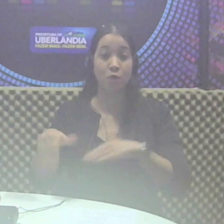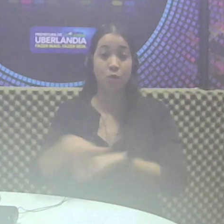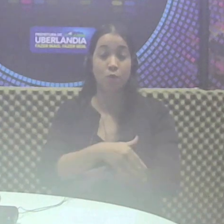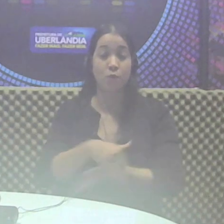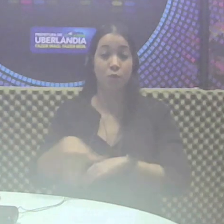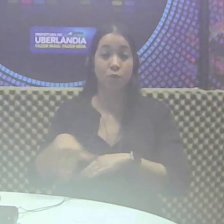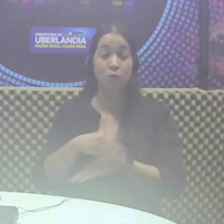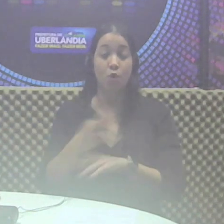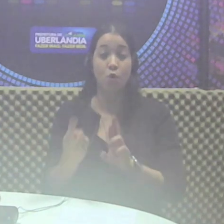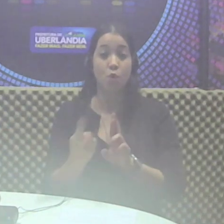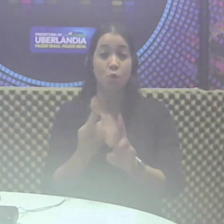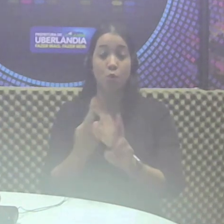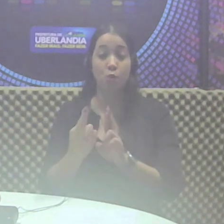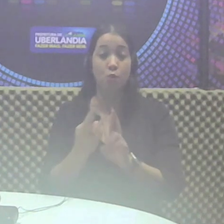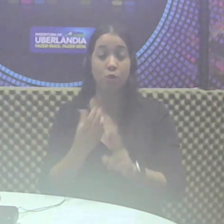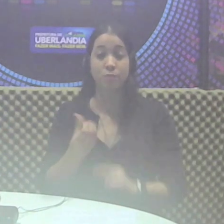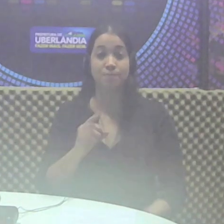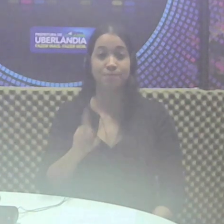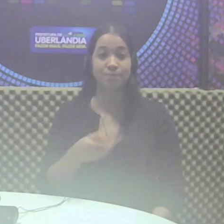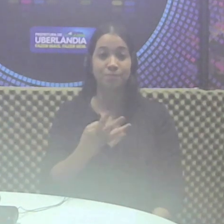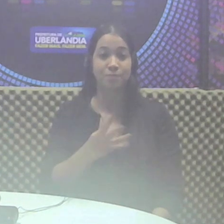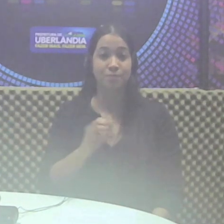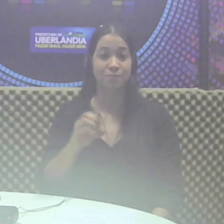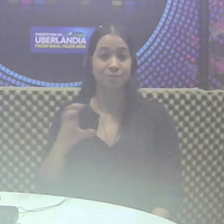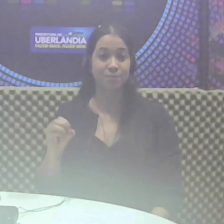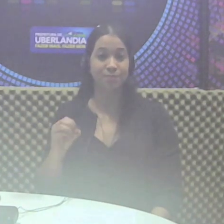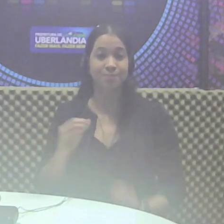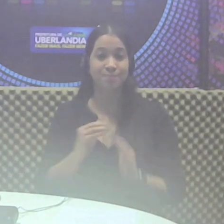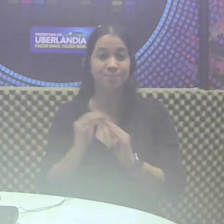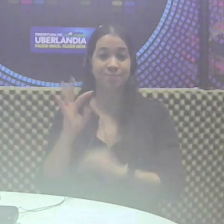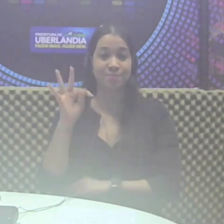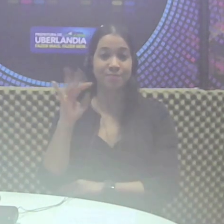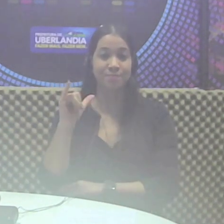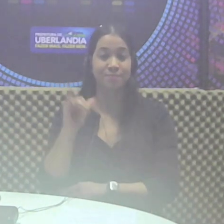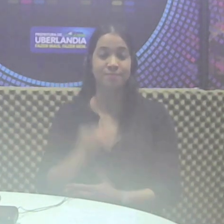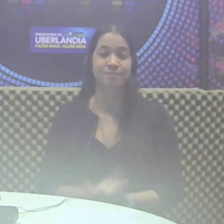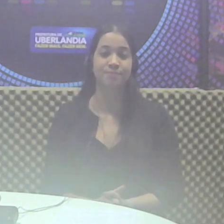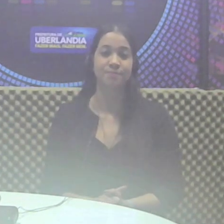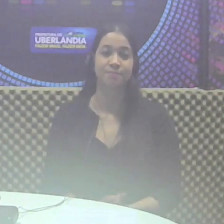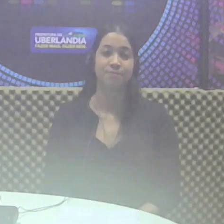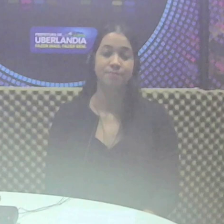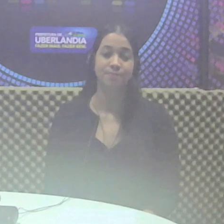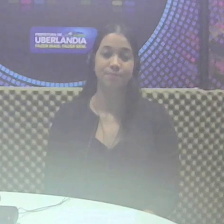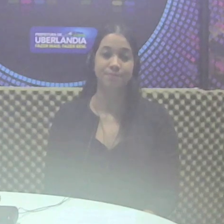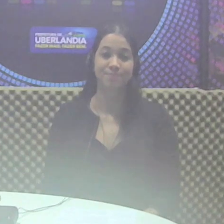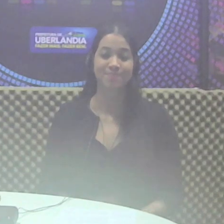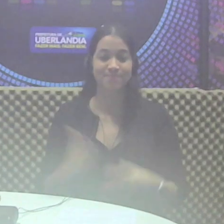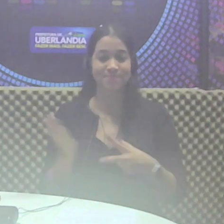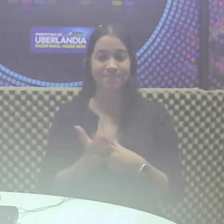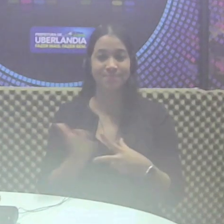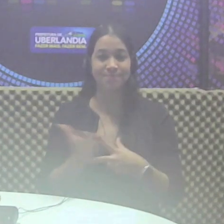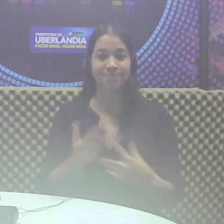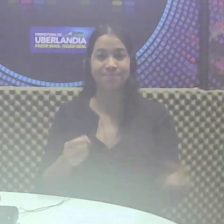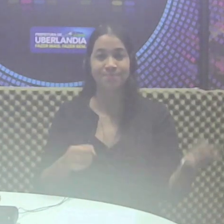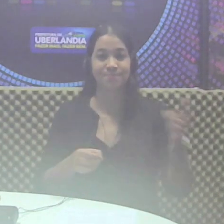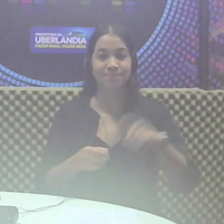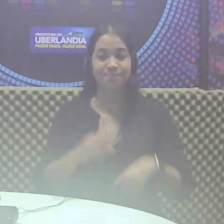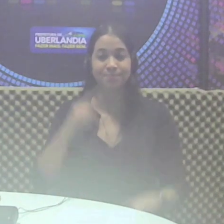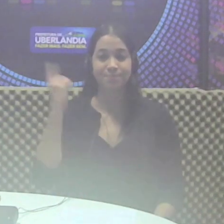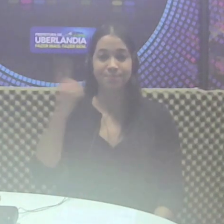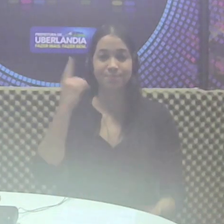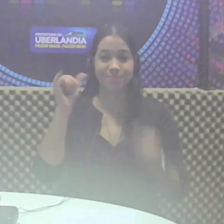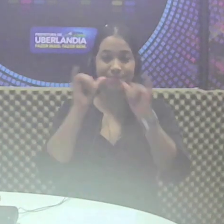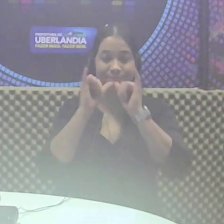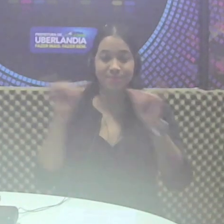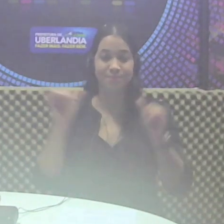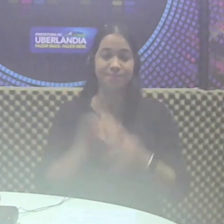Rondon Pacheco, 6400, no bairro Tibere. Vamos a um breve intervalo e na volta tem o giro